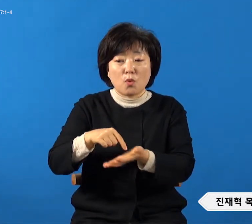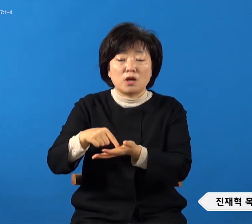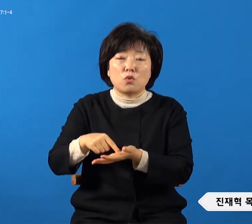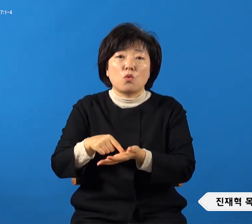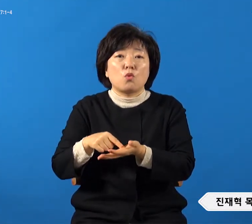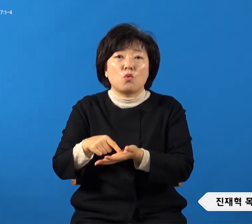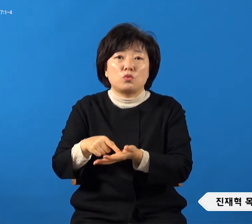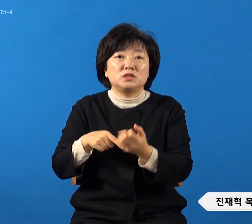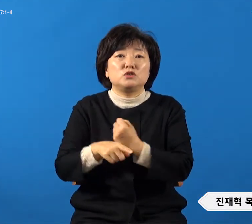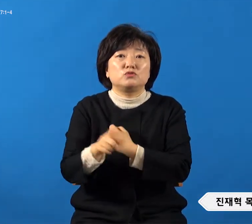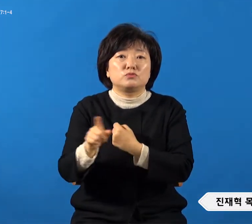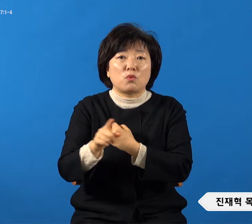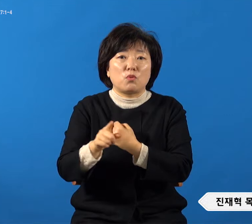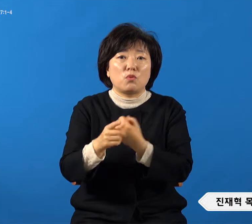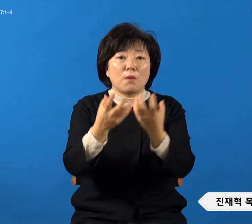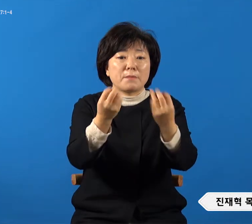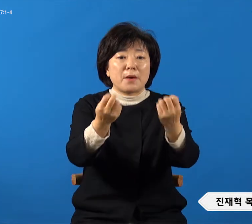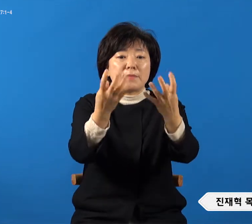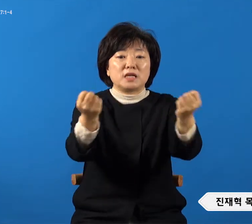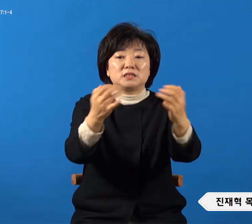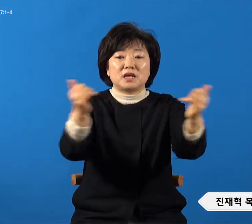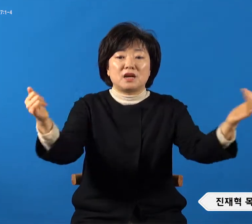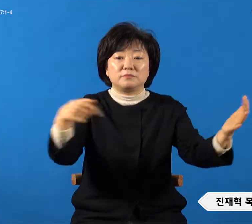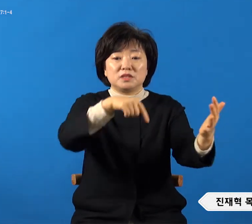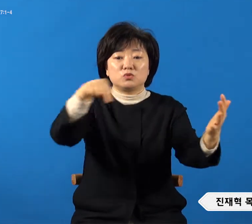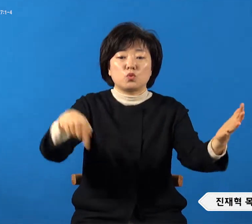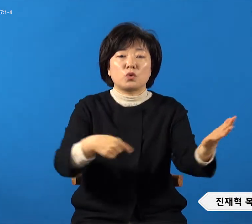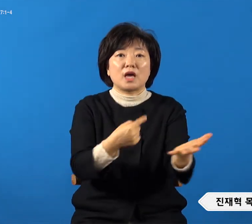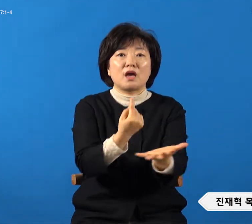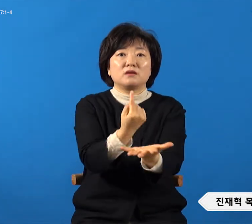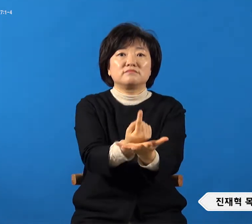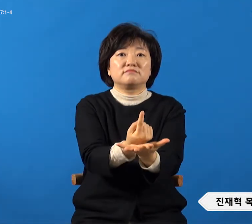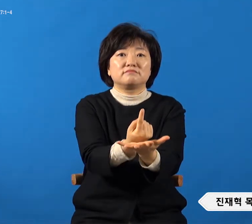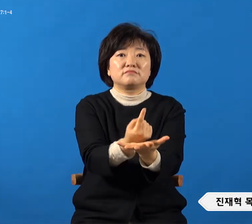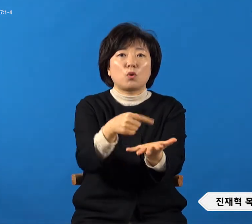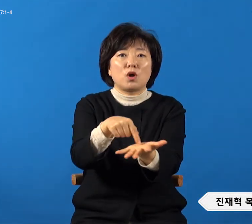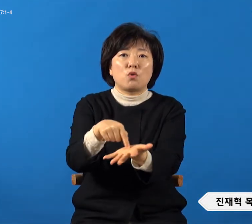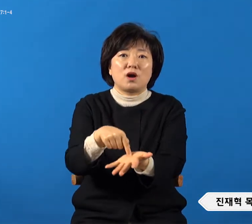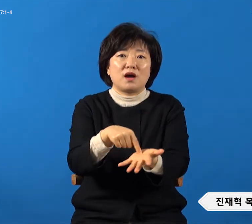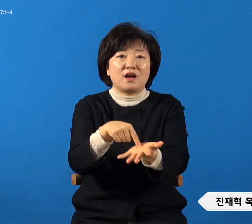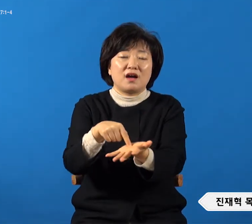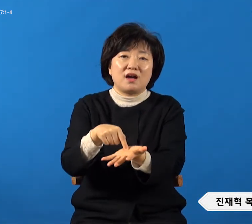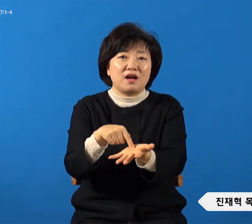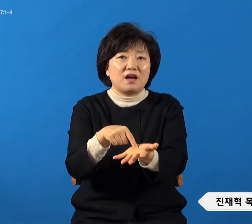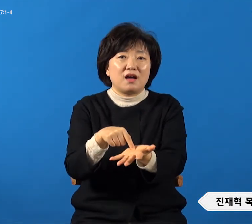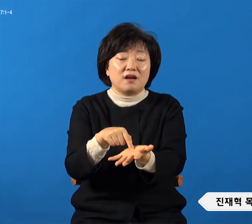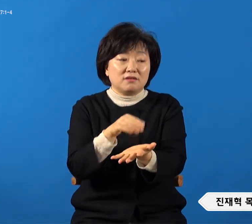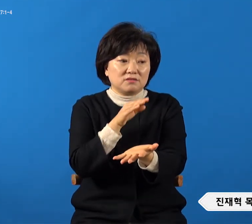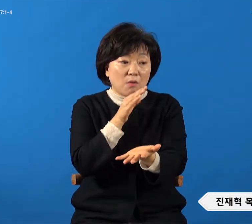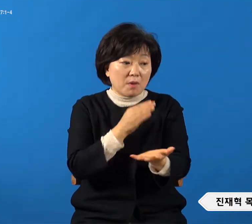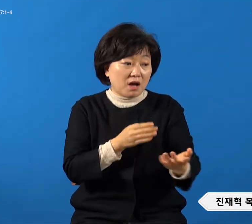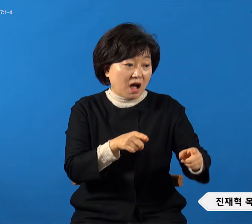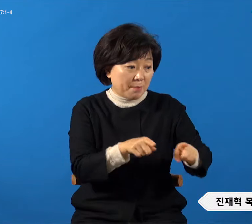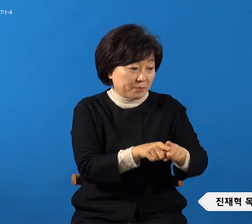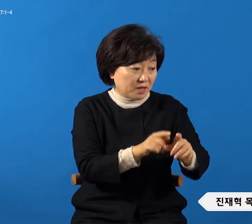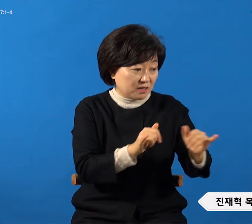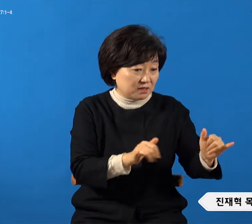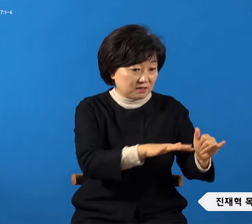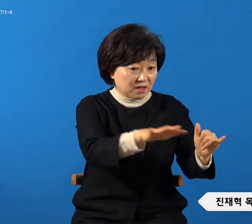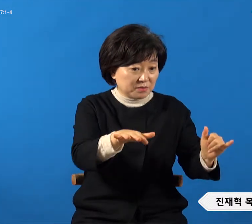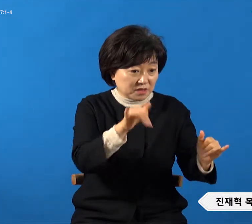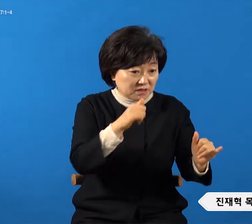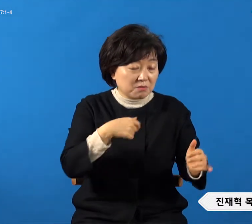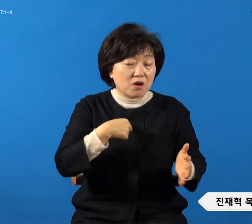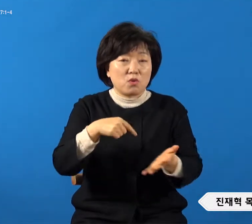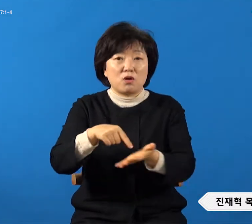수 있는 이유. 많은 사람들 가운데 있지만 외롭습니다. 아니, 정말 함께 있는 사람들이 있지만